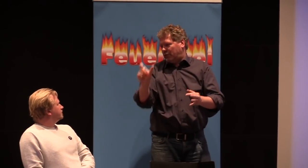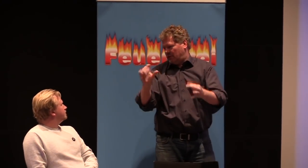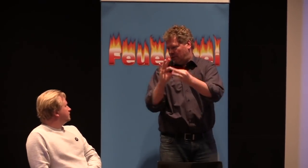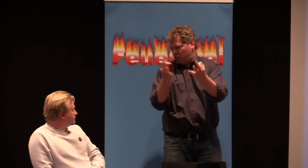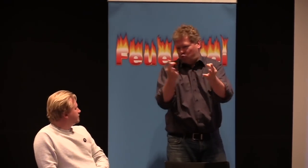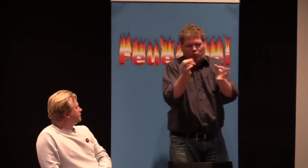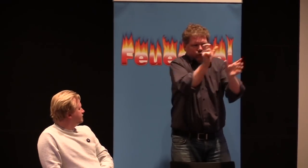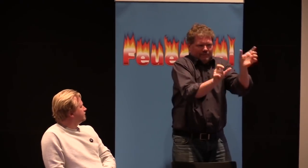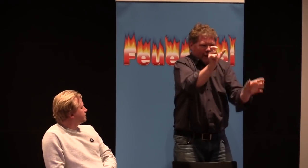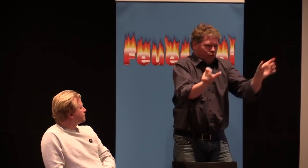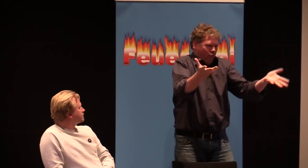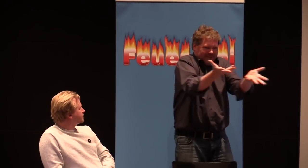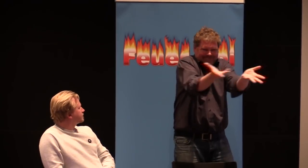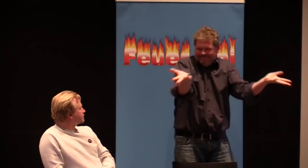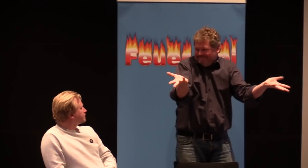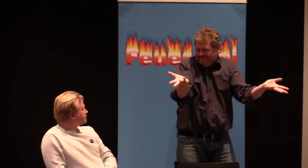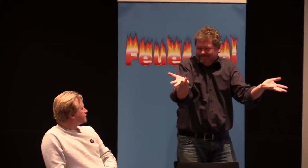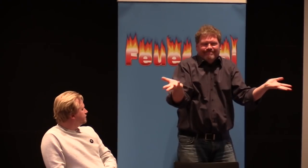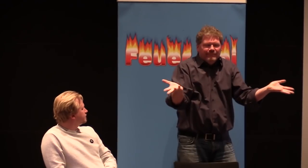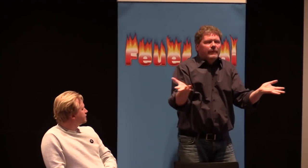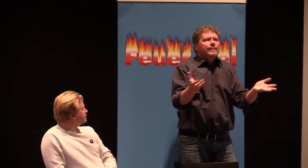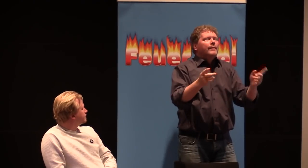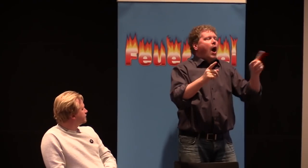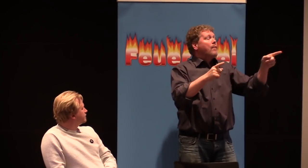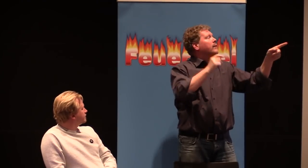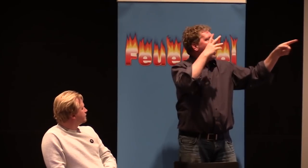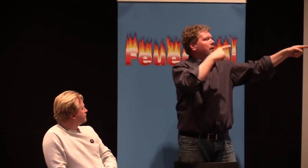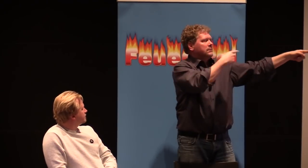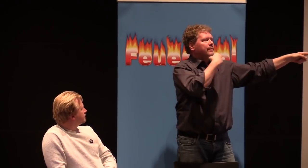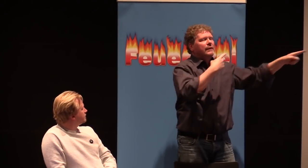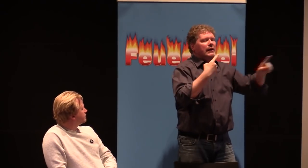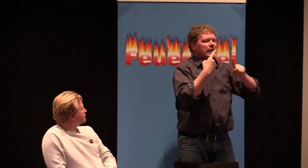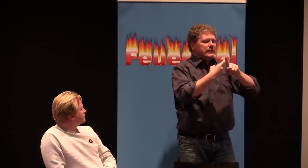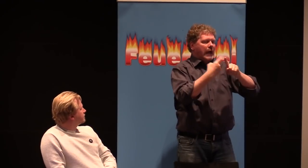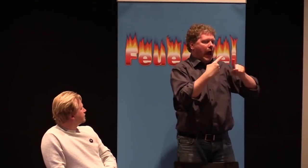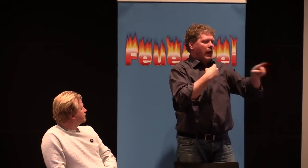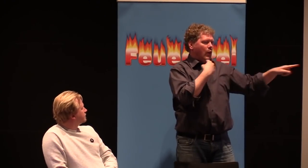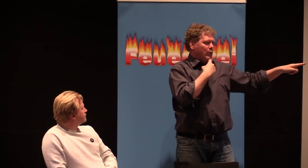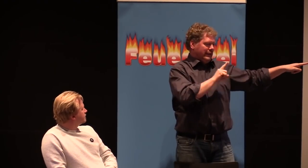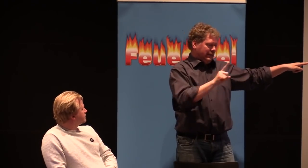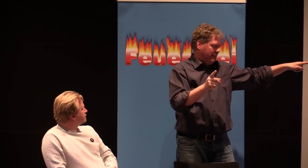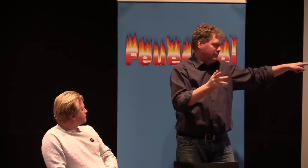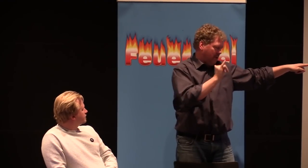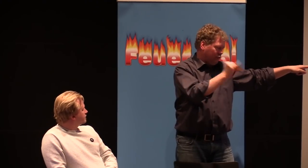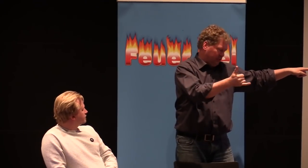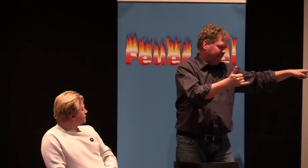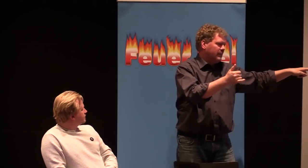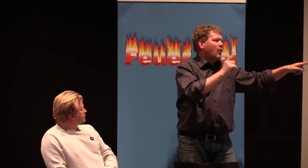Ja, es ist natürlich auch immer ganz stark von den mitwirkenden Personen abhängig. Das ist ganz klar. Wie Jan gerade